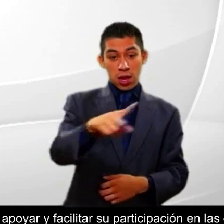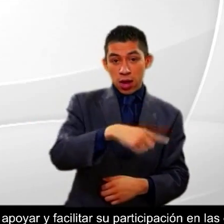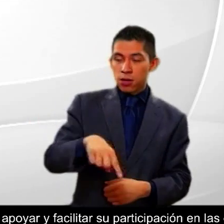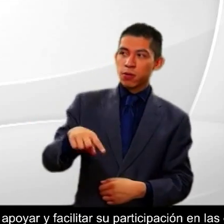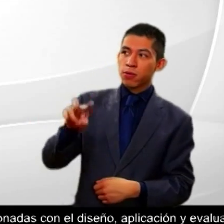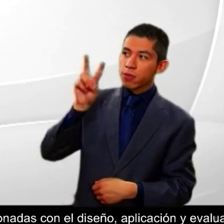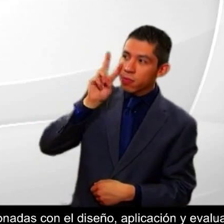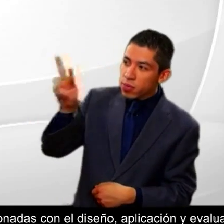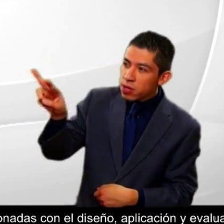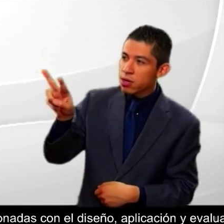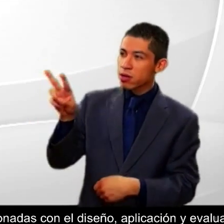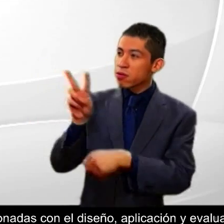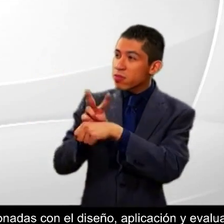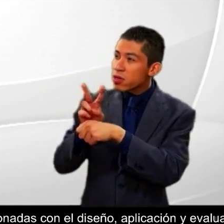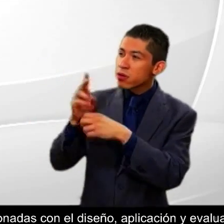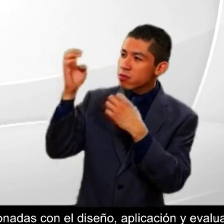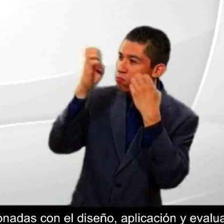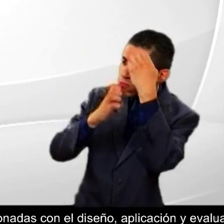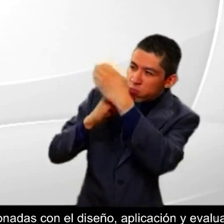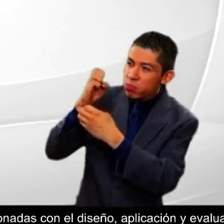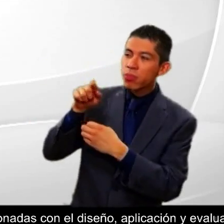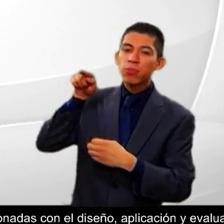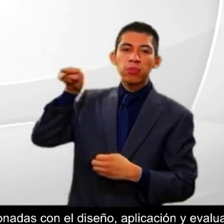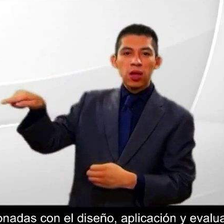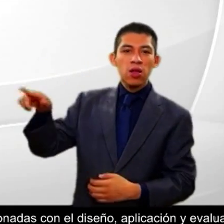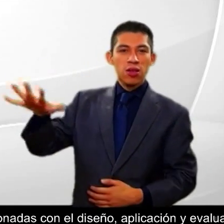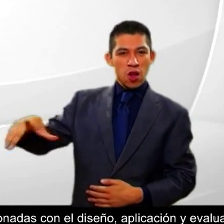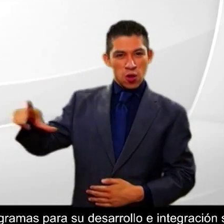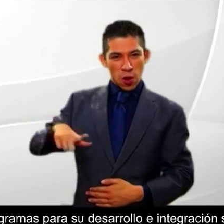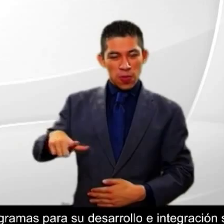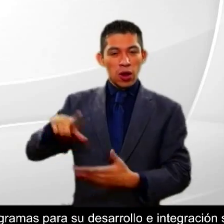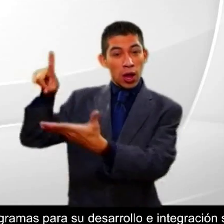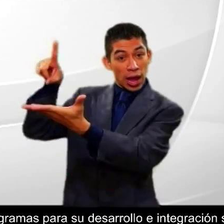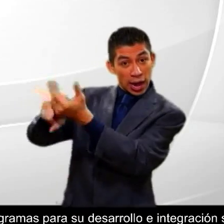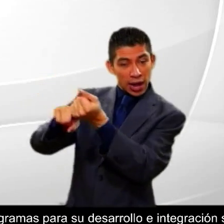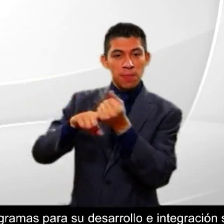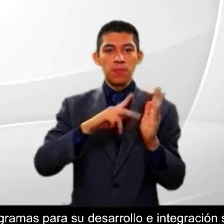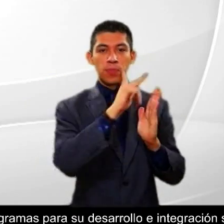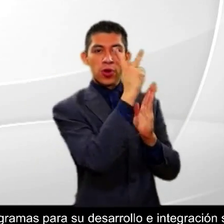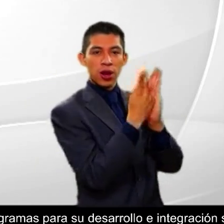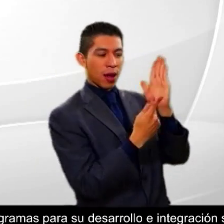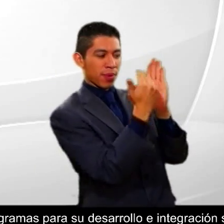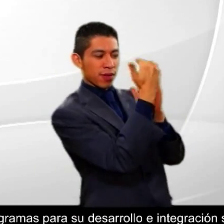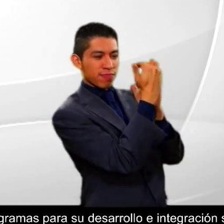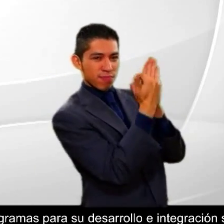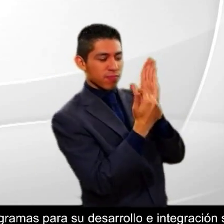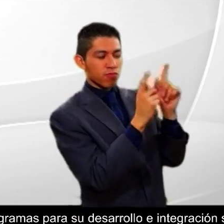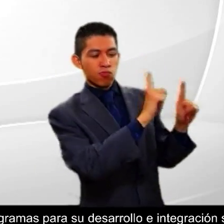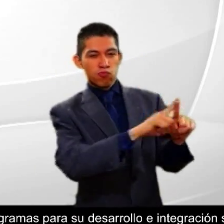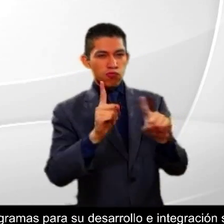decisiones relacionadas con el diseño, aplicación y evaluación de programas Para su desarrollo e integración social